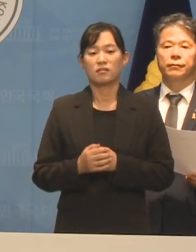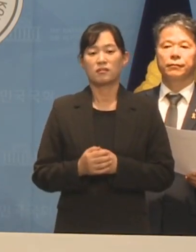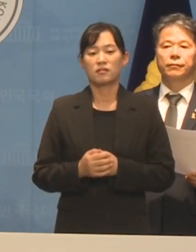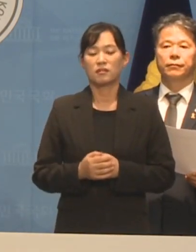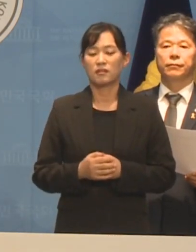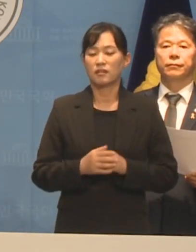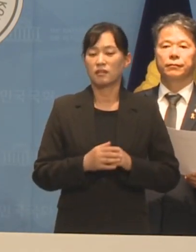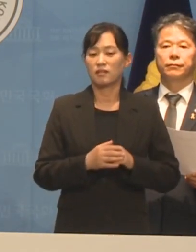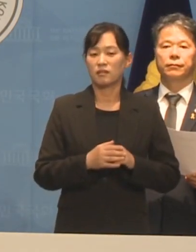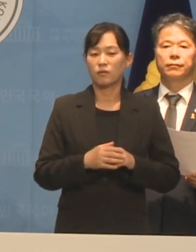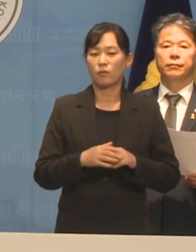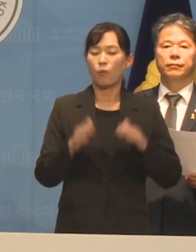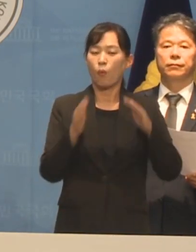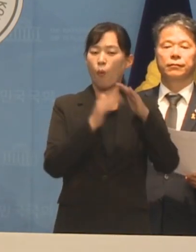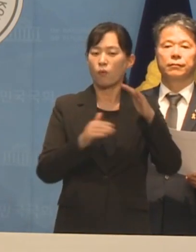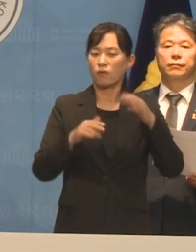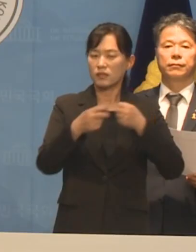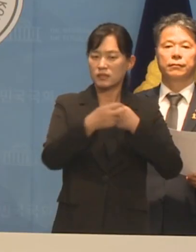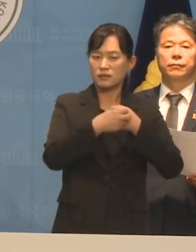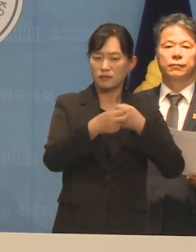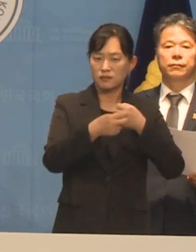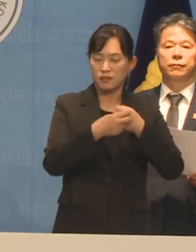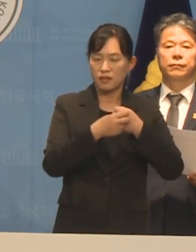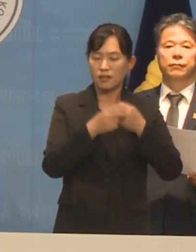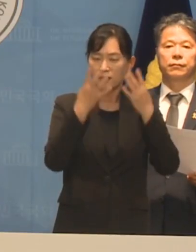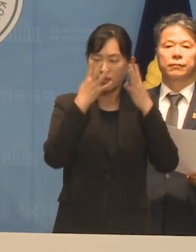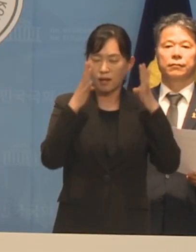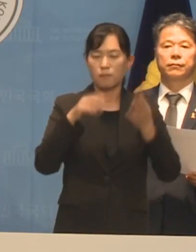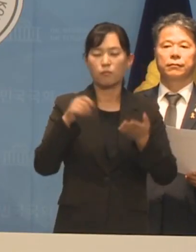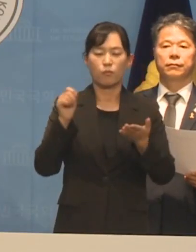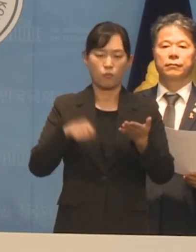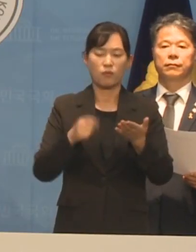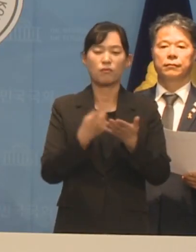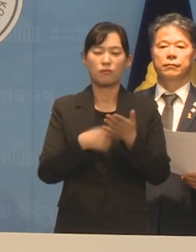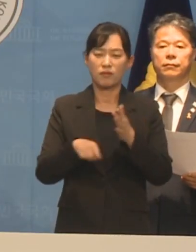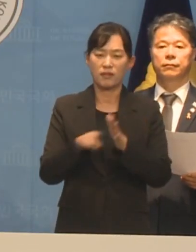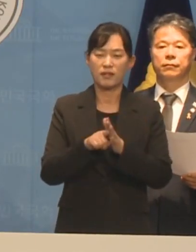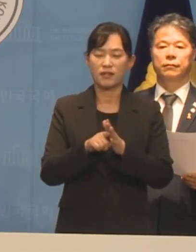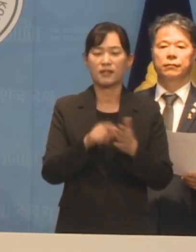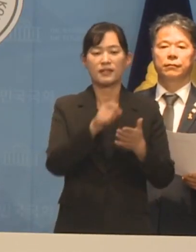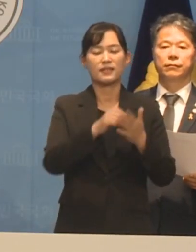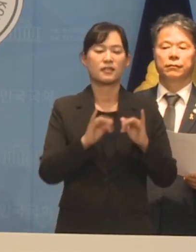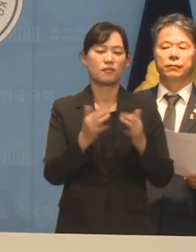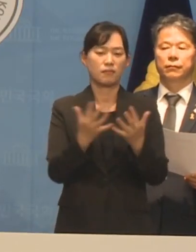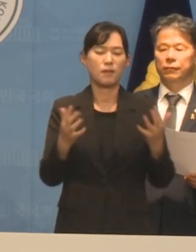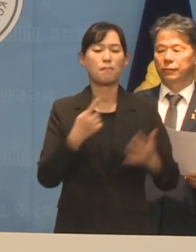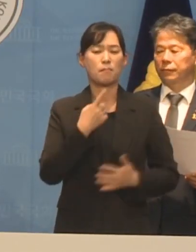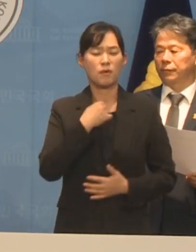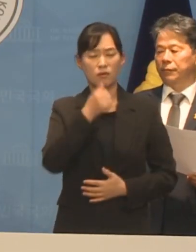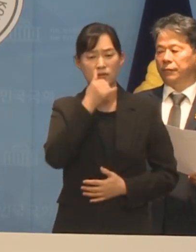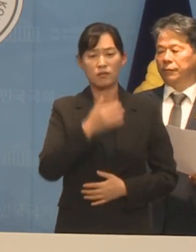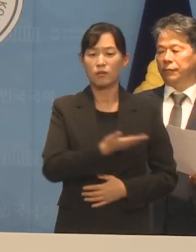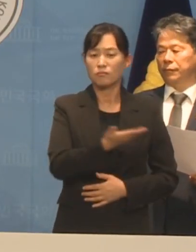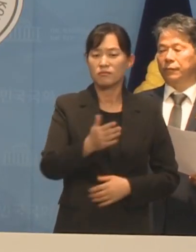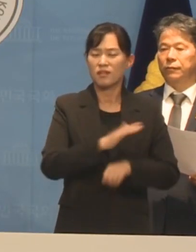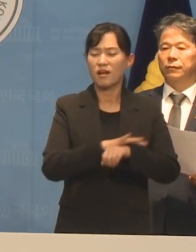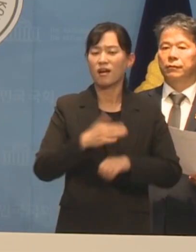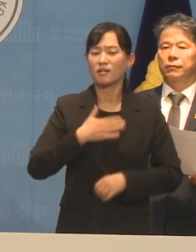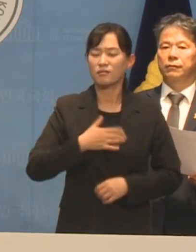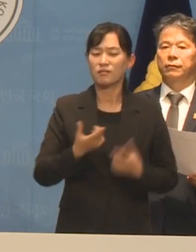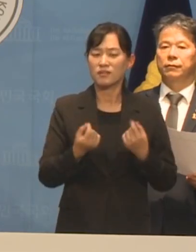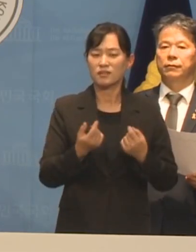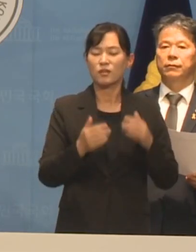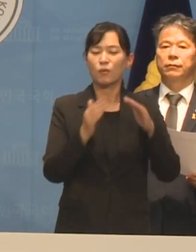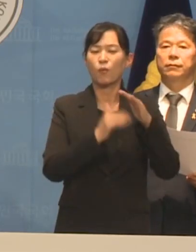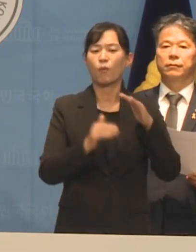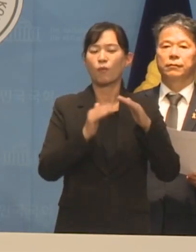의원들과 함께 공공의대법 통과를 촉구하는 기자회견을 열었습니다. 잘 아시다시피 우리나라의 공공의료 기반은 여전히